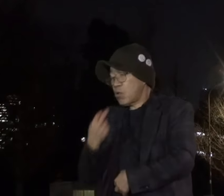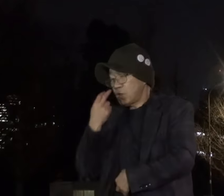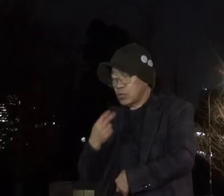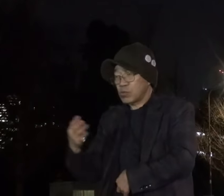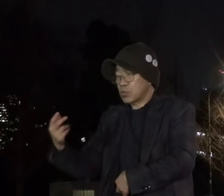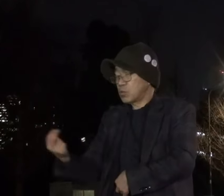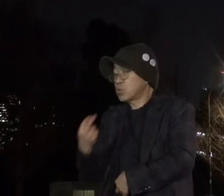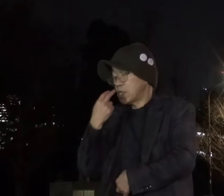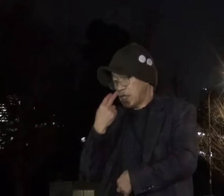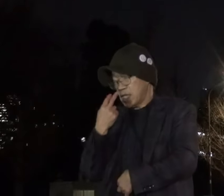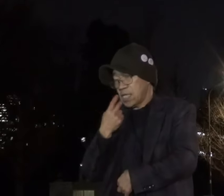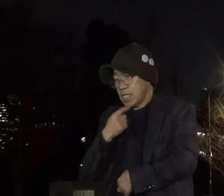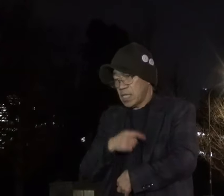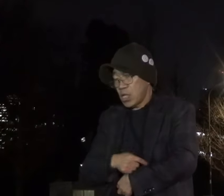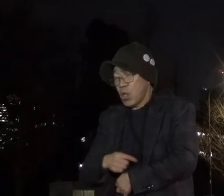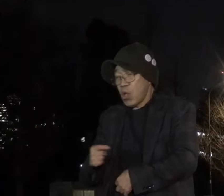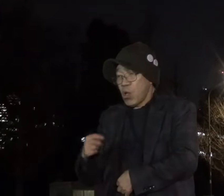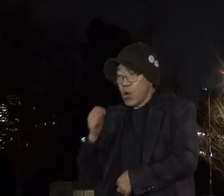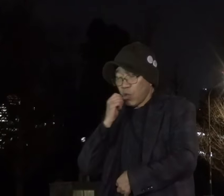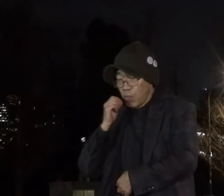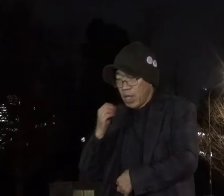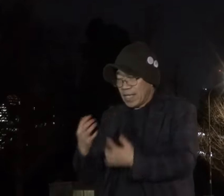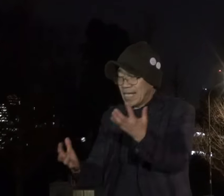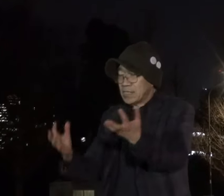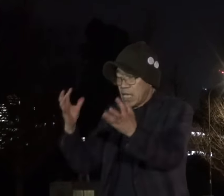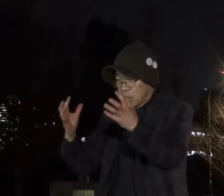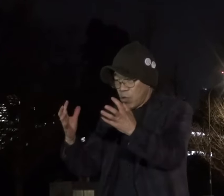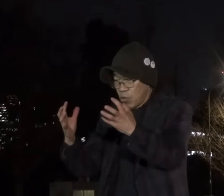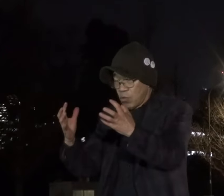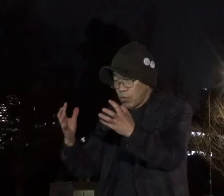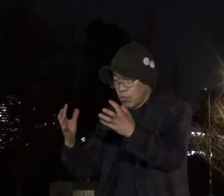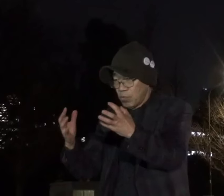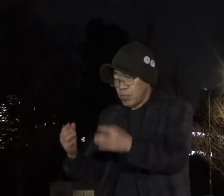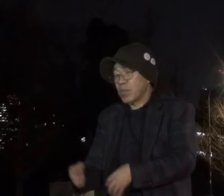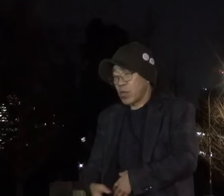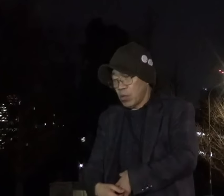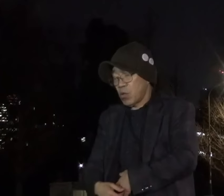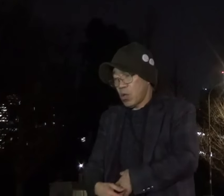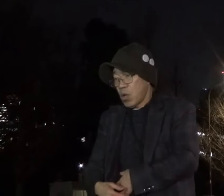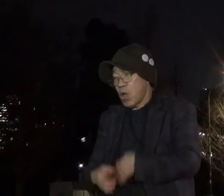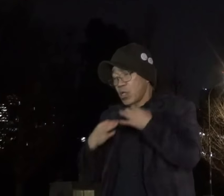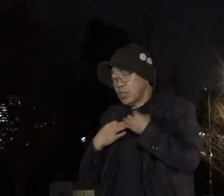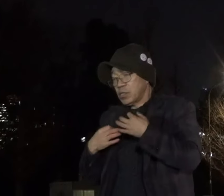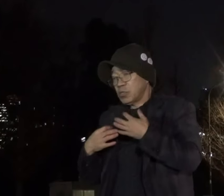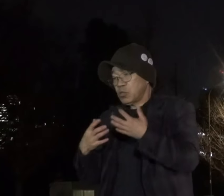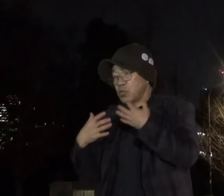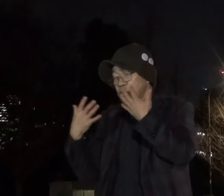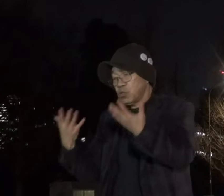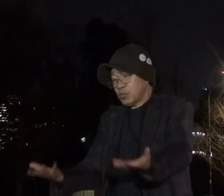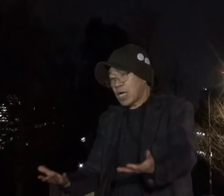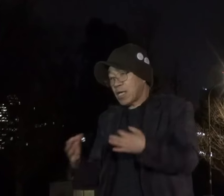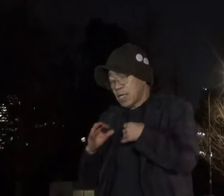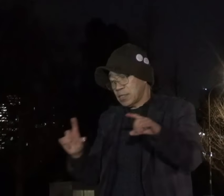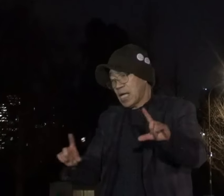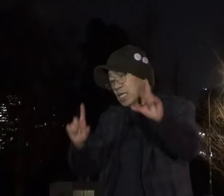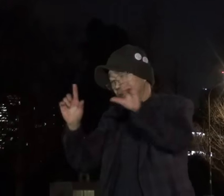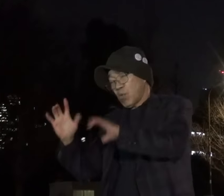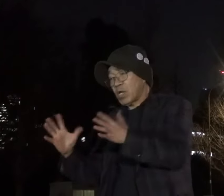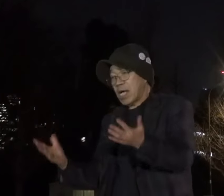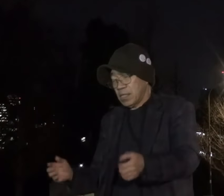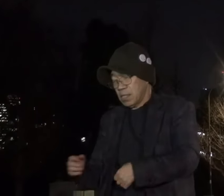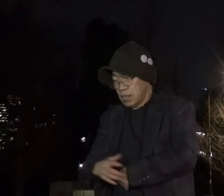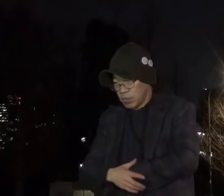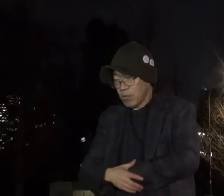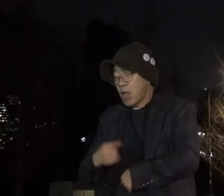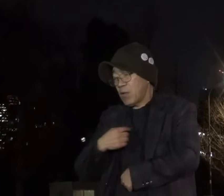や野菜などの自然の恵み、それらはもうありません。私は私が生まれ育った故郷を返してほしいです